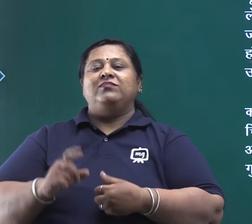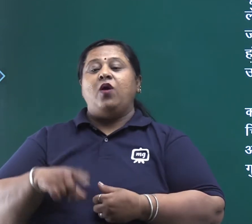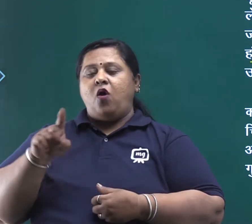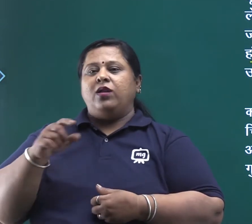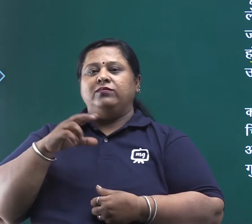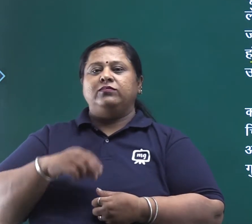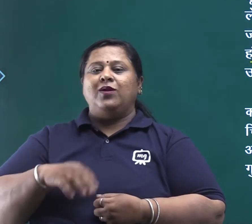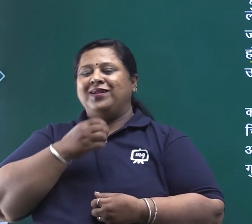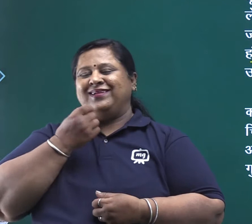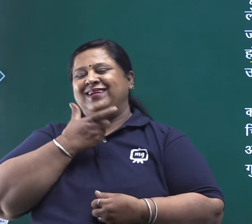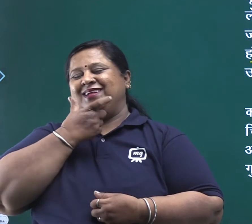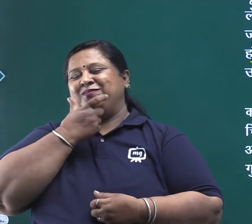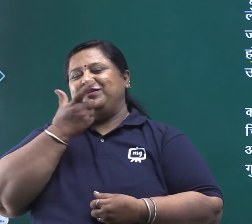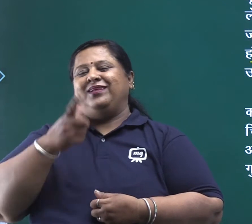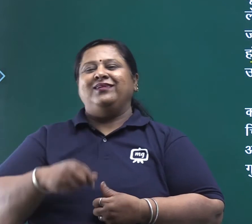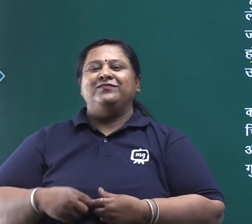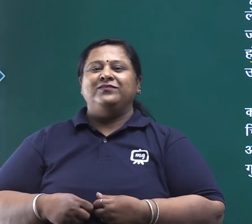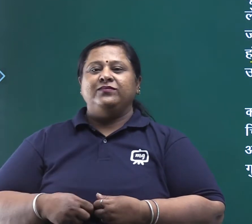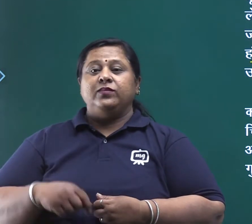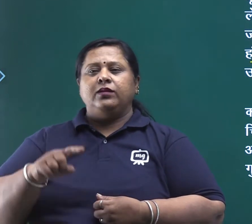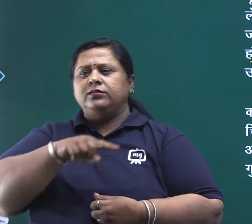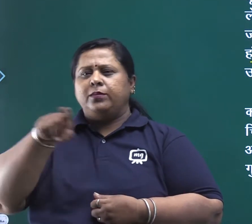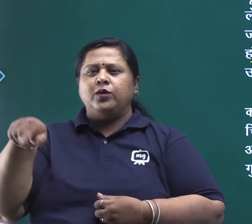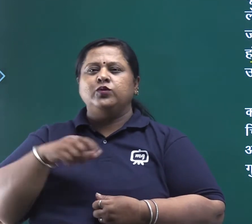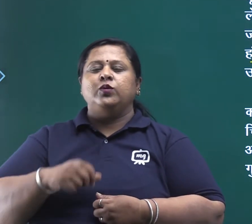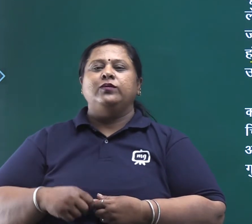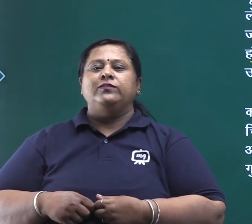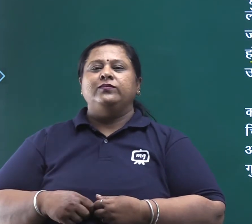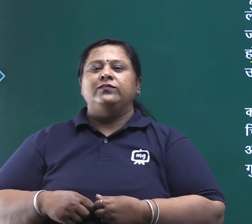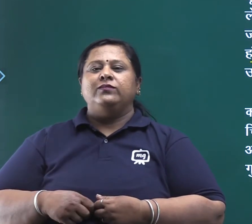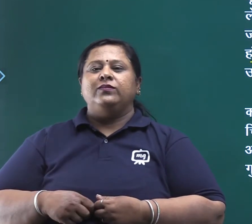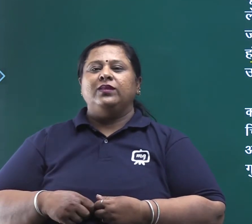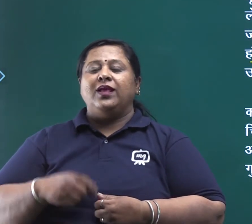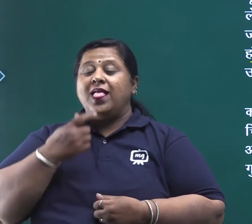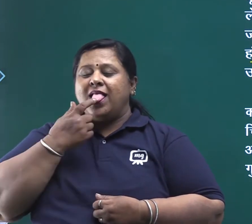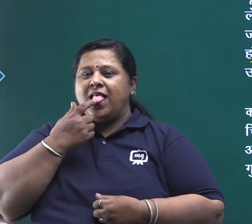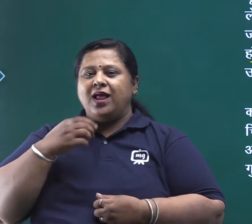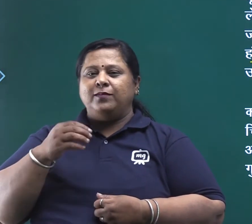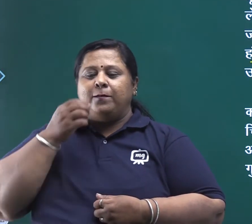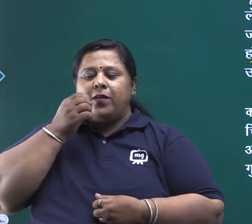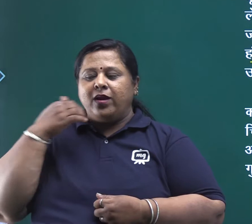और हंसमुख था। सभी उसको लाल ताऊ